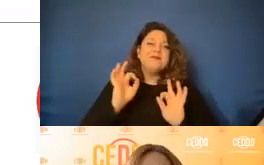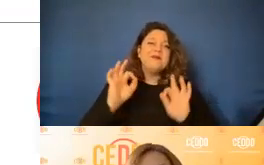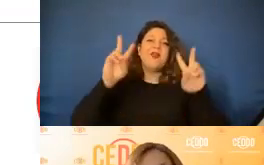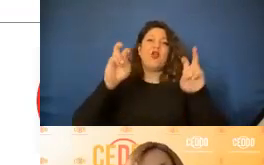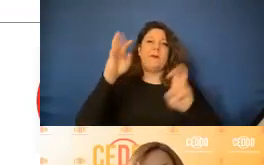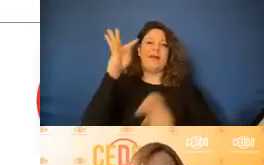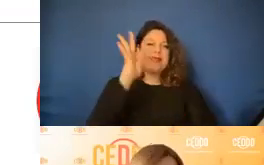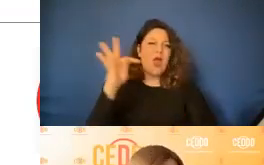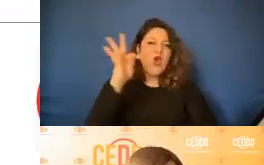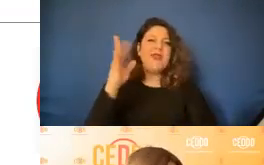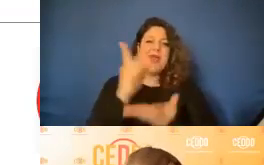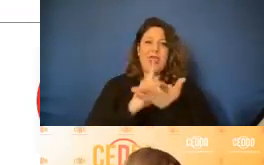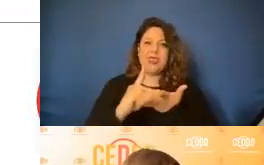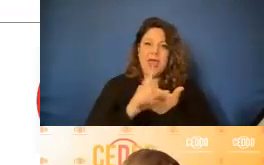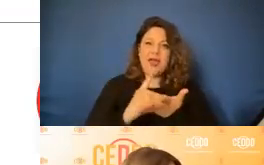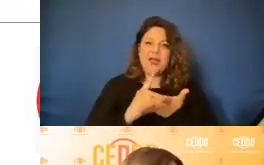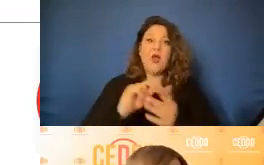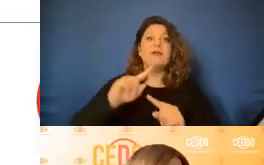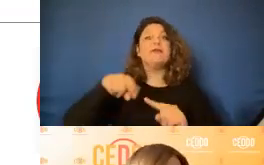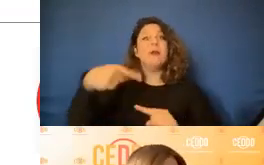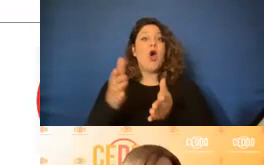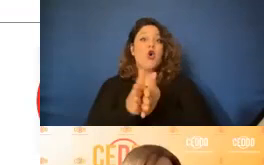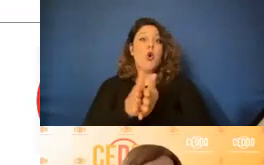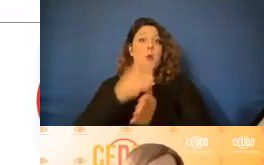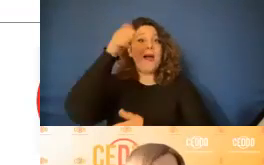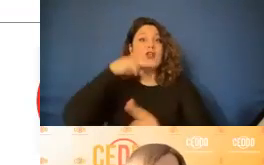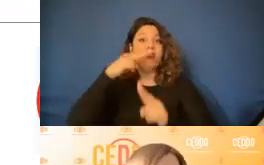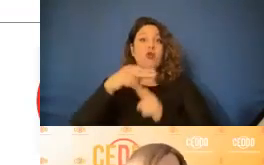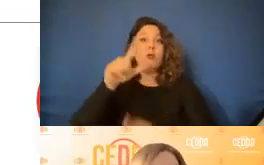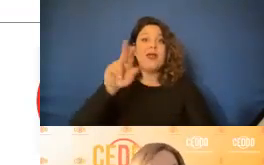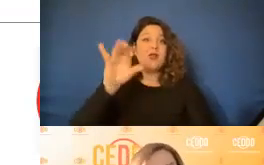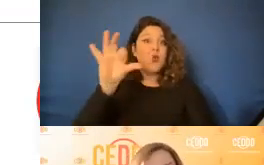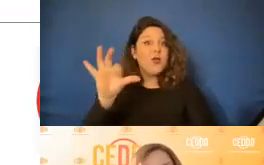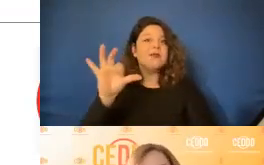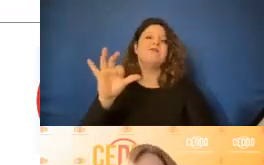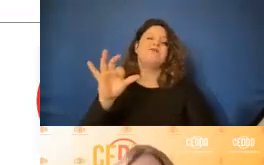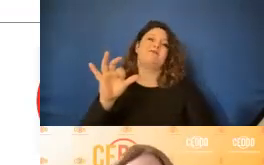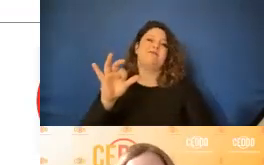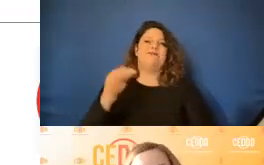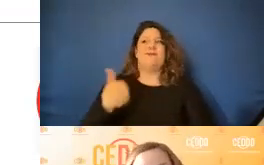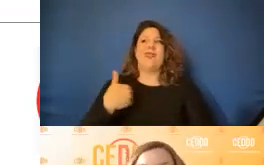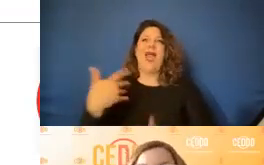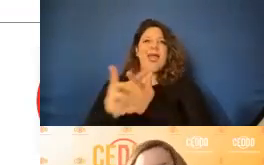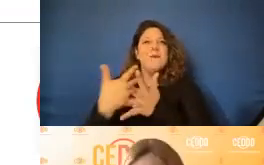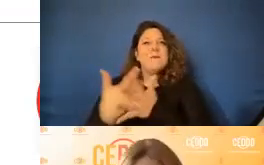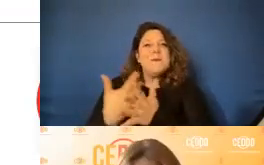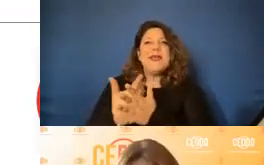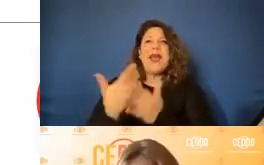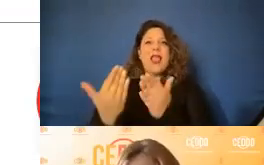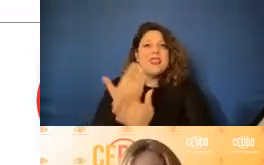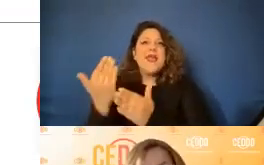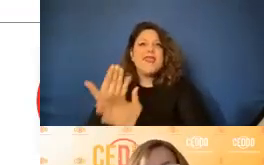y de datos y luego será mi compañero Luis quien nos acercará más a la experiencia del día a día de lo que nos podemos encontrar en